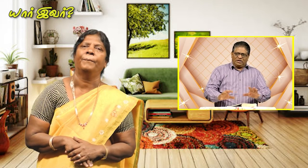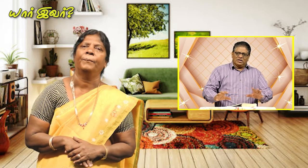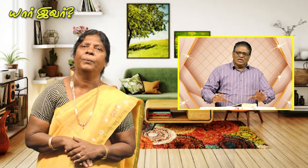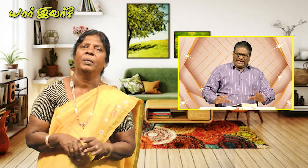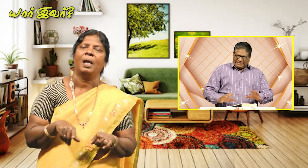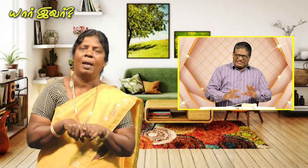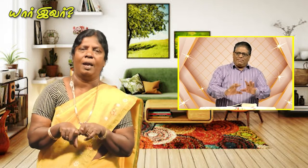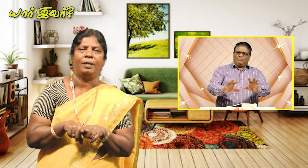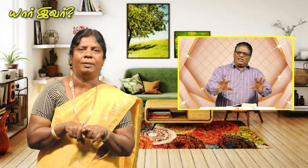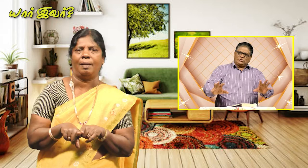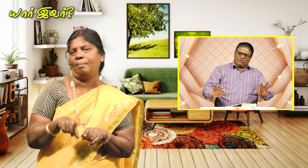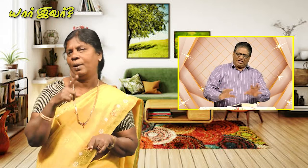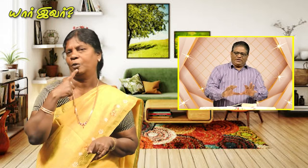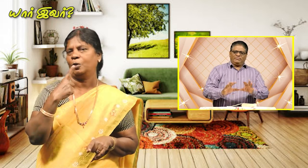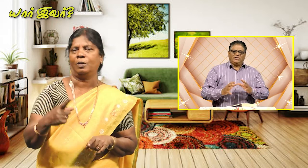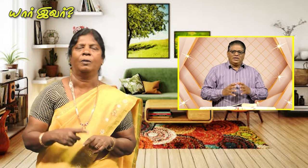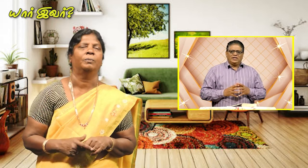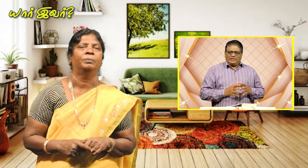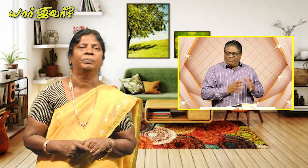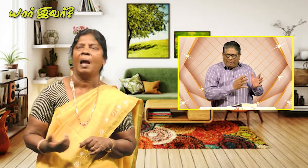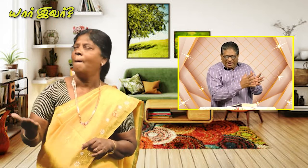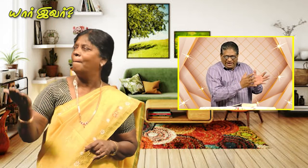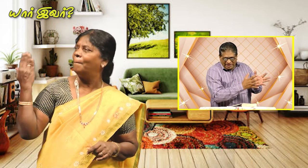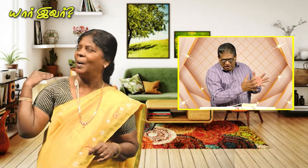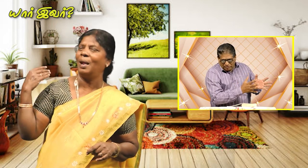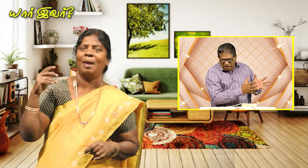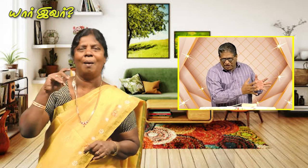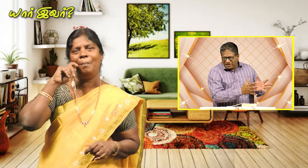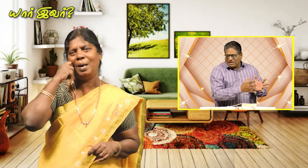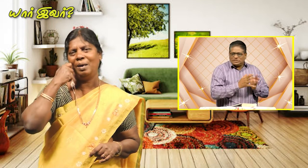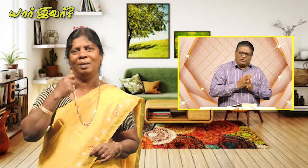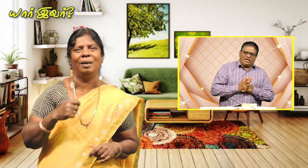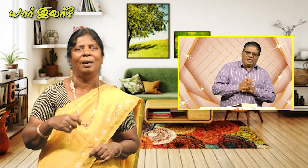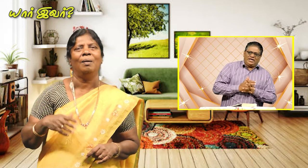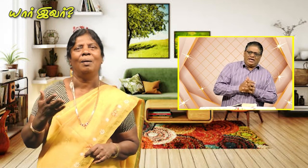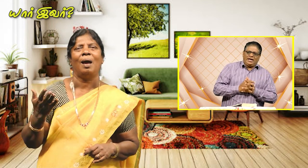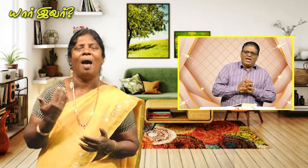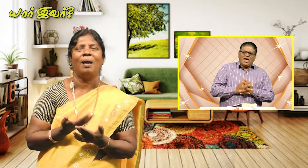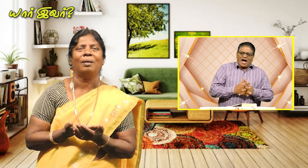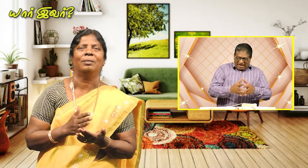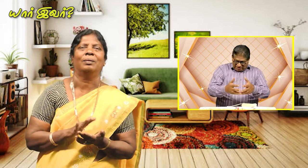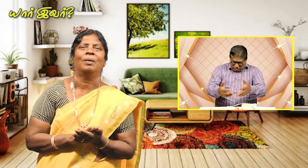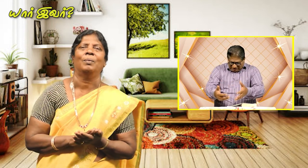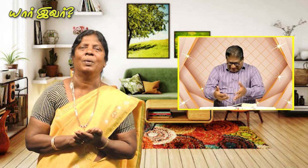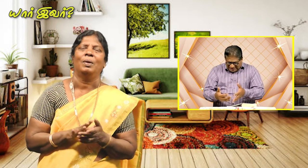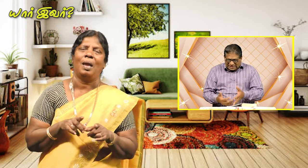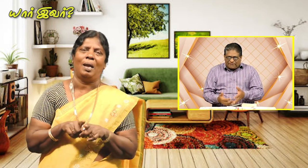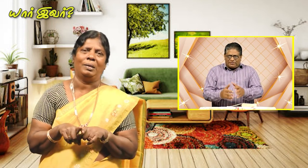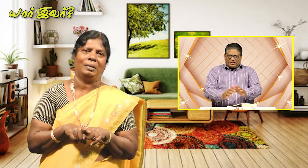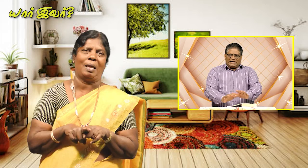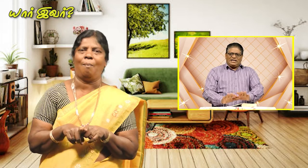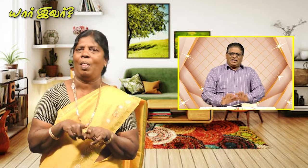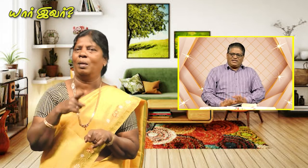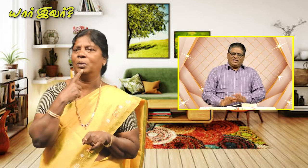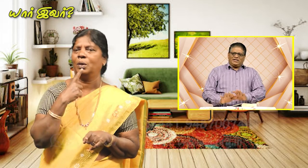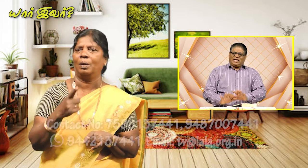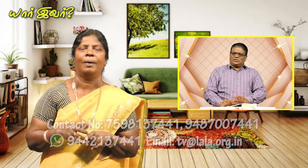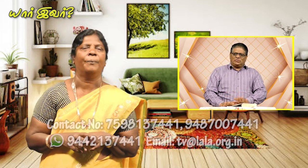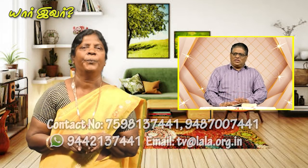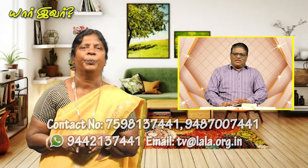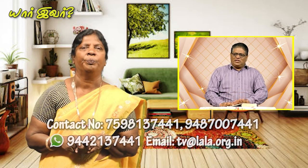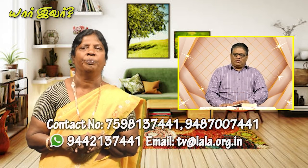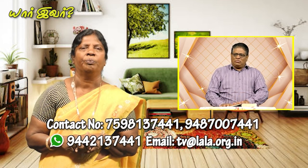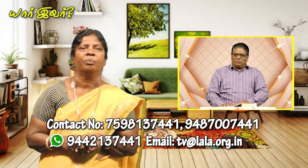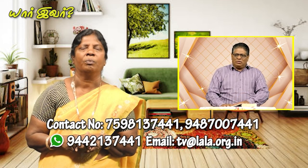ஒரு எக்ஸாம்பிளா சொல்ற. இந்த பழைய இயல்புகள்னு நான் சொன்னேனே, அதுக்கு ஒரு எக்ஸாம்பிள் தான் இங்க இருக்குது.